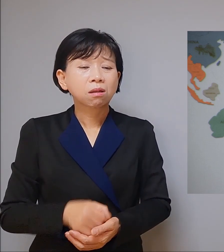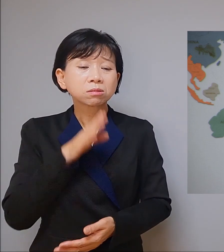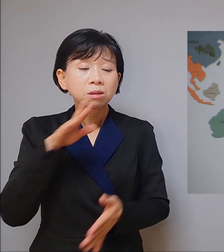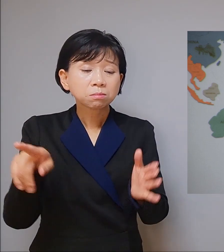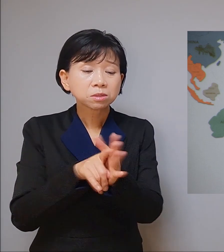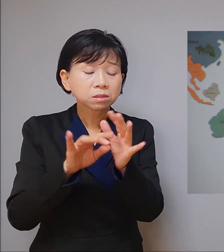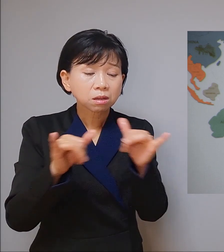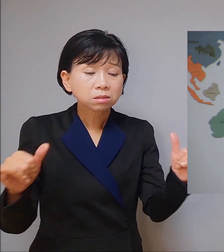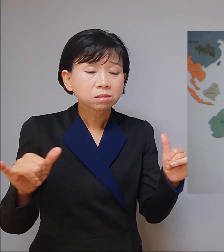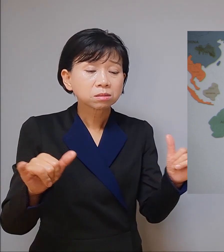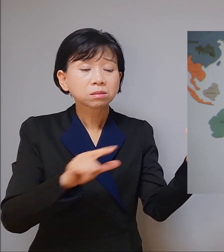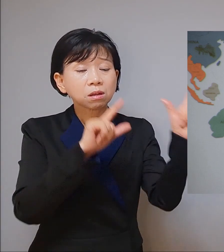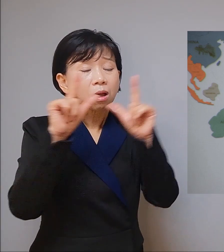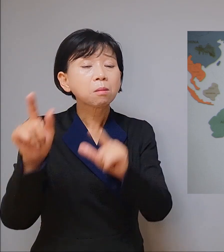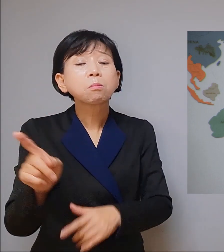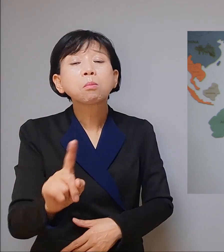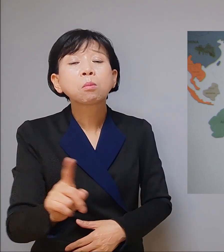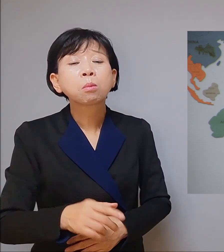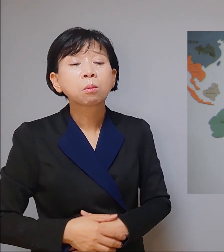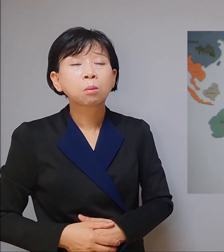신앙인의 삶이 무엇인지